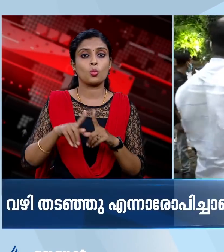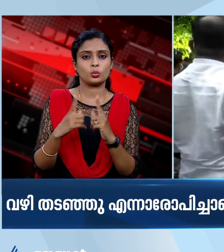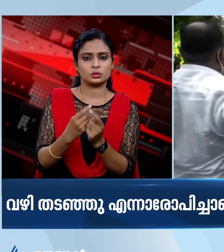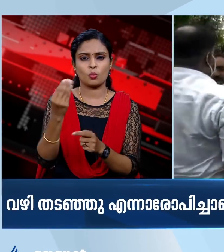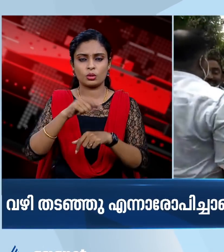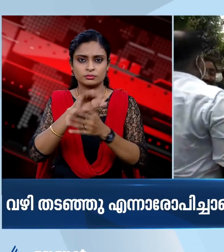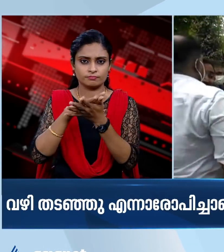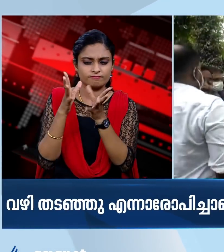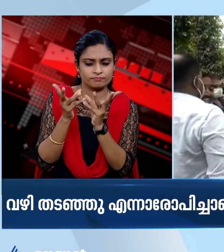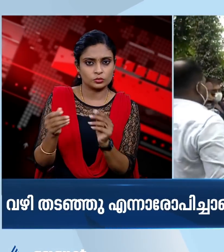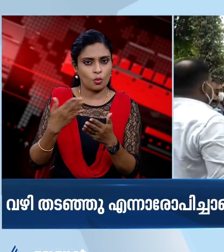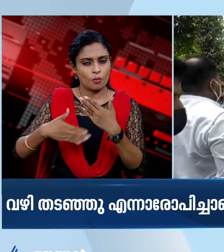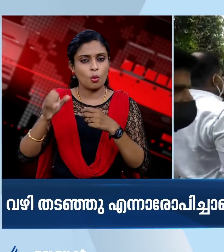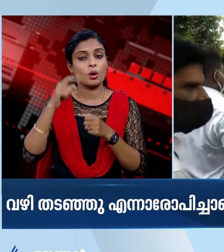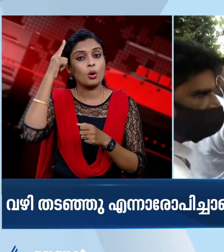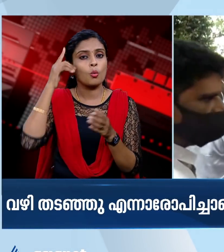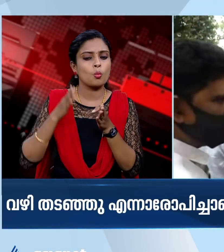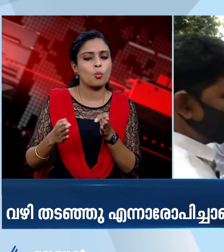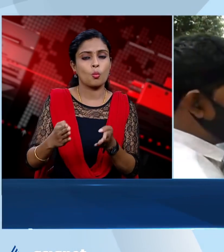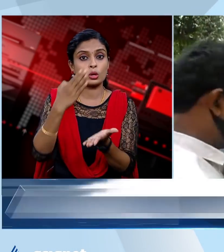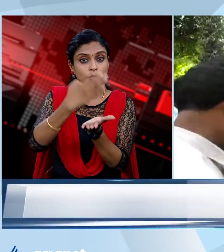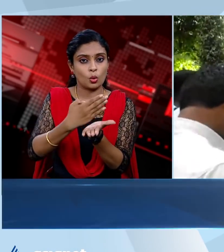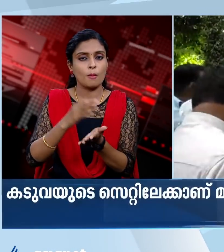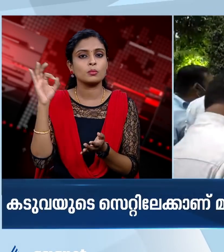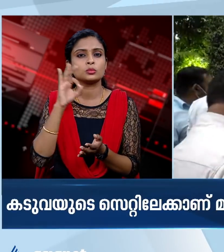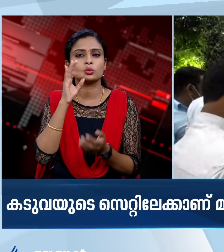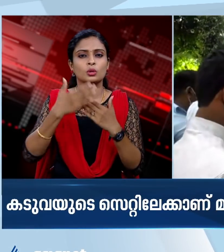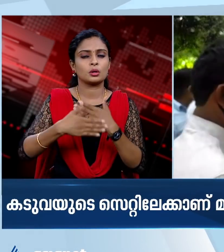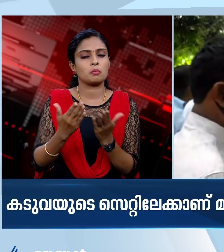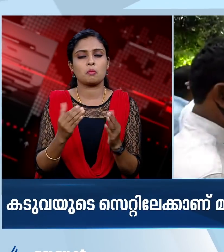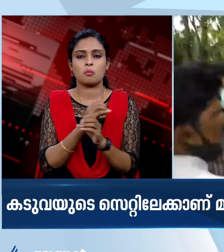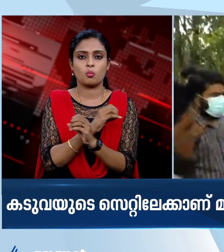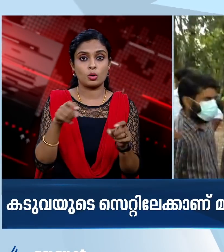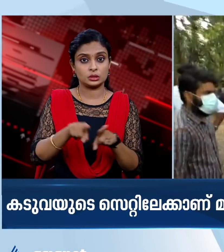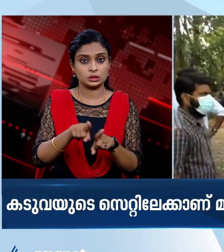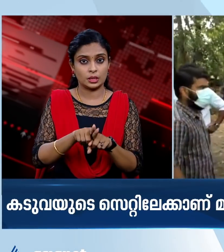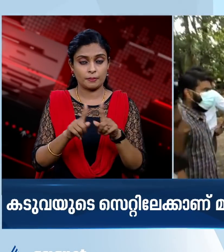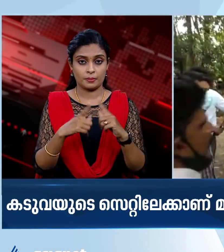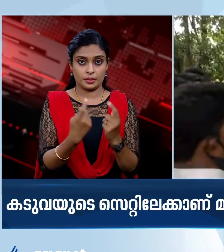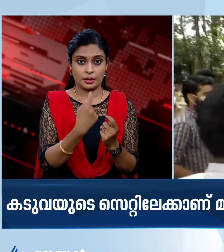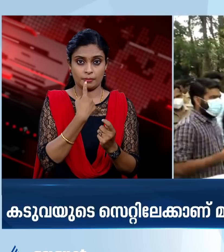അല്പസമയത്തിനകം പിരിഞ്ഞുപോയി. ഇനി വഴി തടഞ്ഞുള്ള ഒരു ഷൂട്ടിംഗ് ഉണ്ടാകില്ല എന്ന് അധികൃതർ ഉറപ്പ് നൽകിയെന്നാണ്